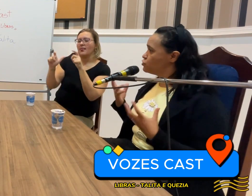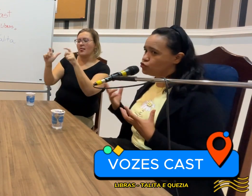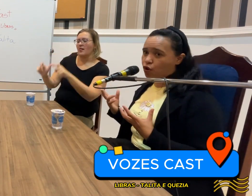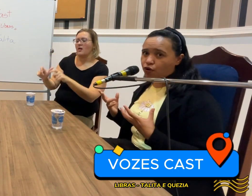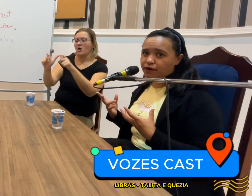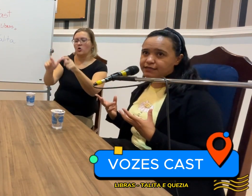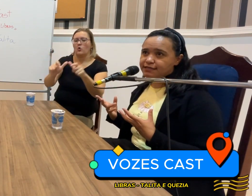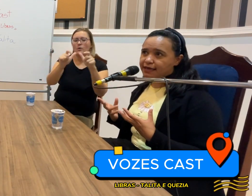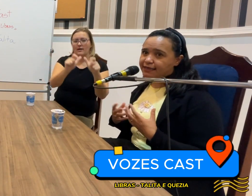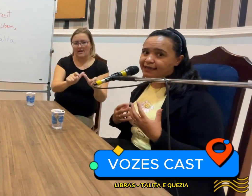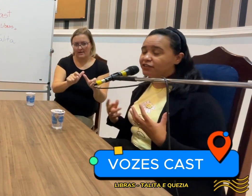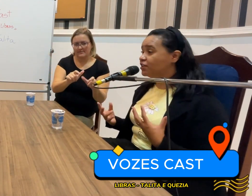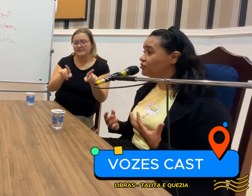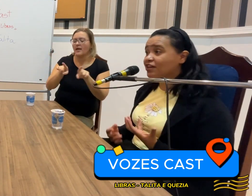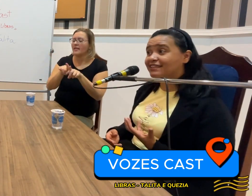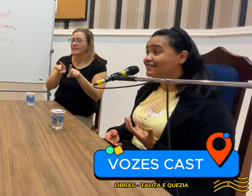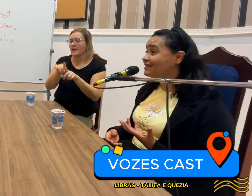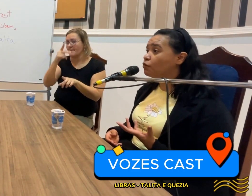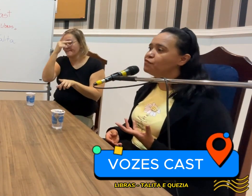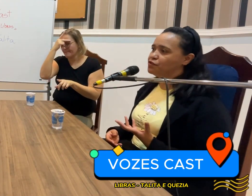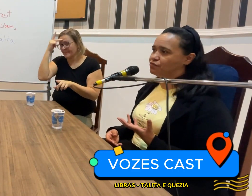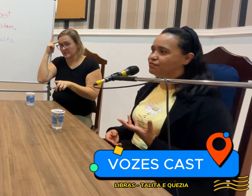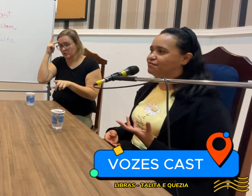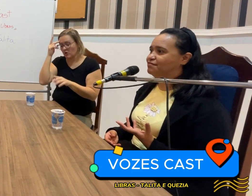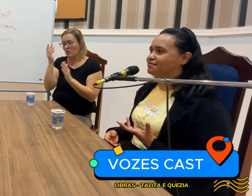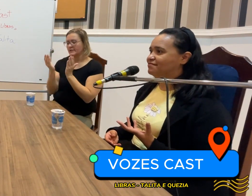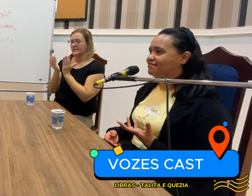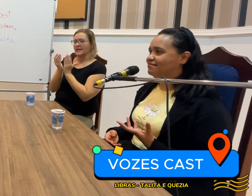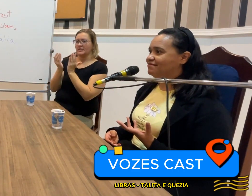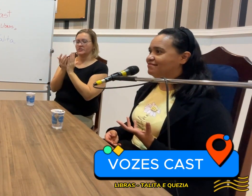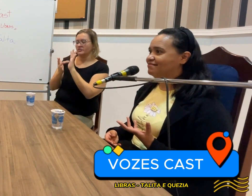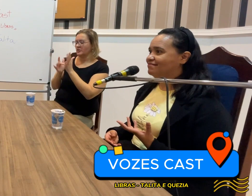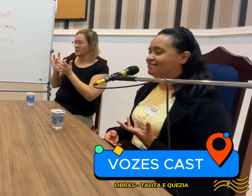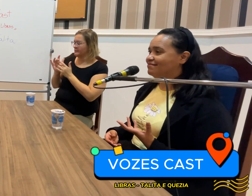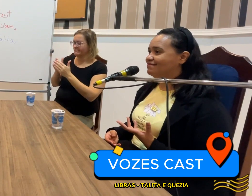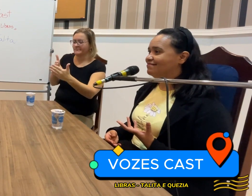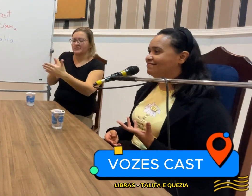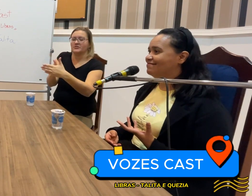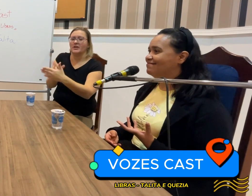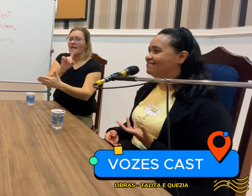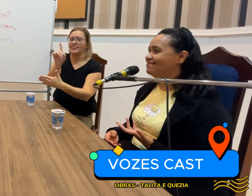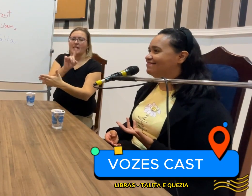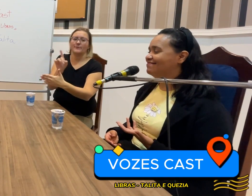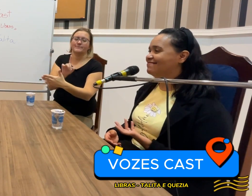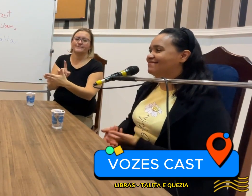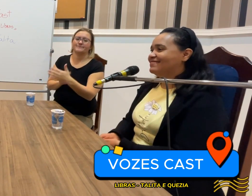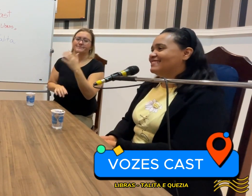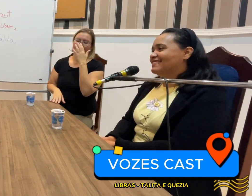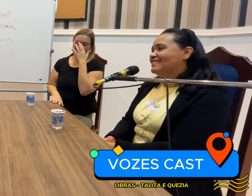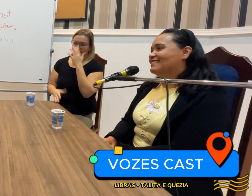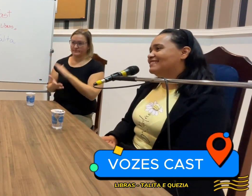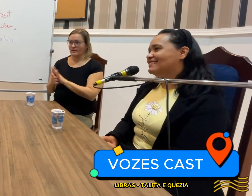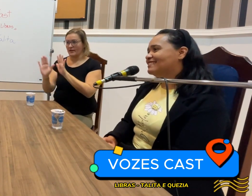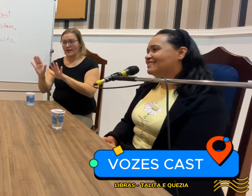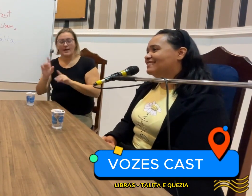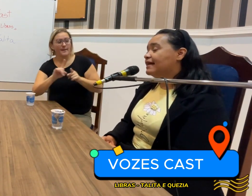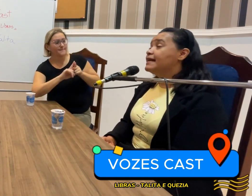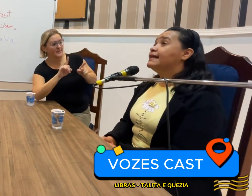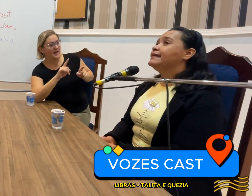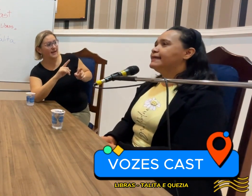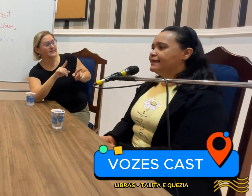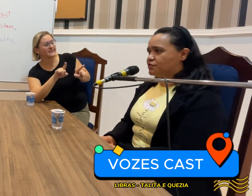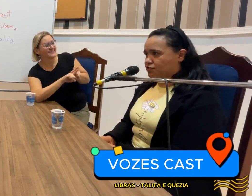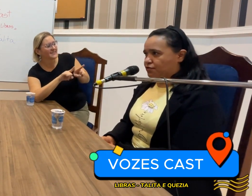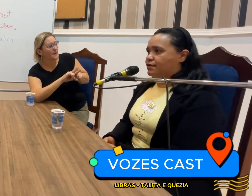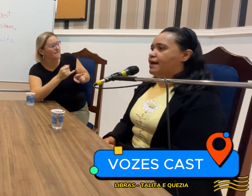lugares e pessoas que a gente ainda não viu. E o mais interessante, que estão ao nosso lado, é o que